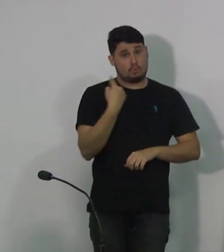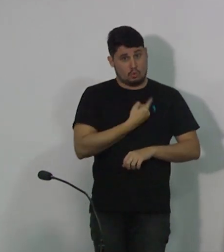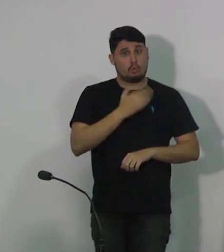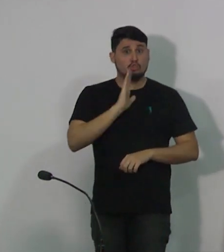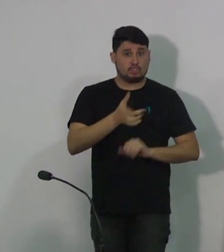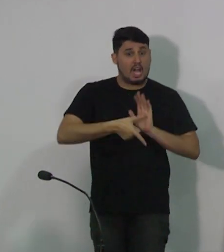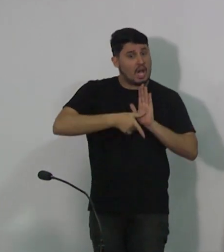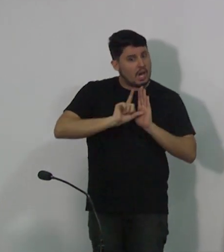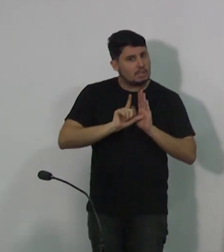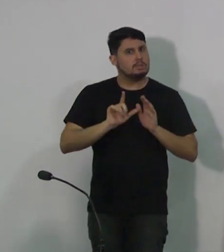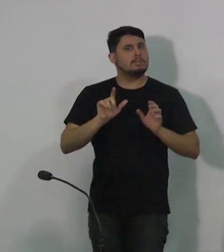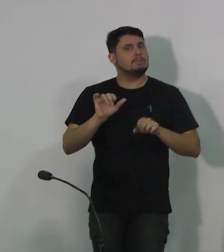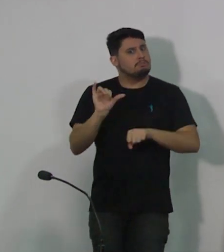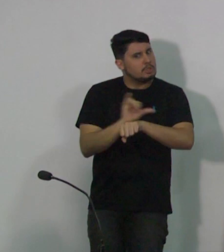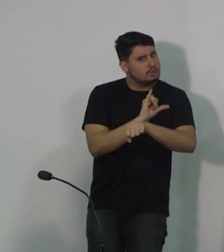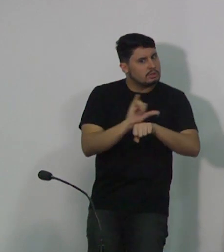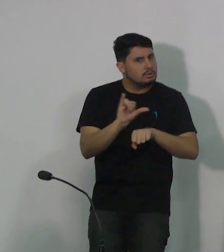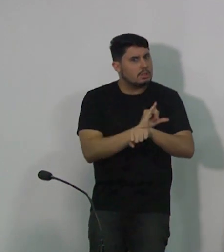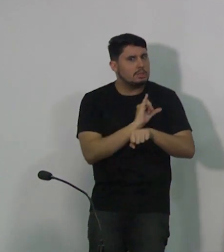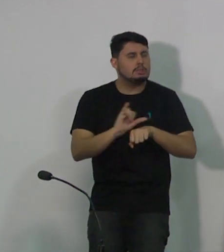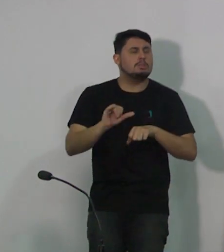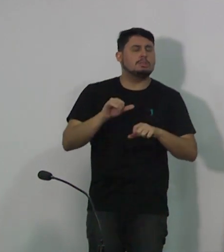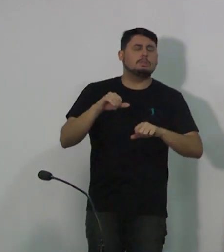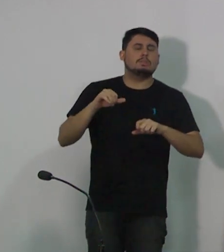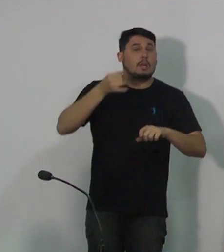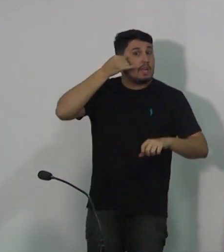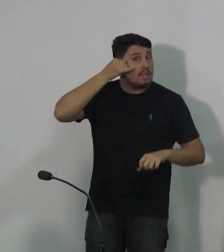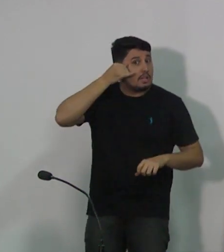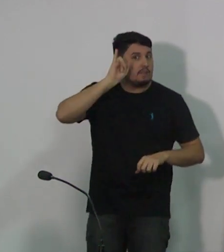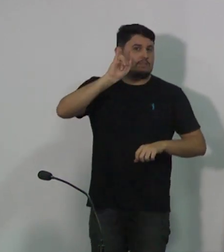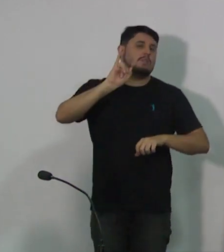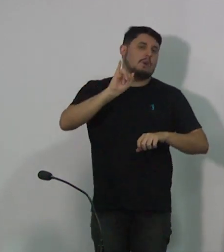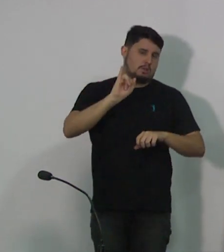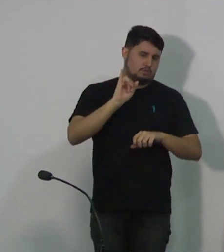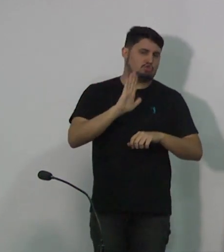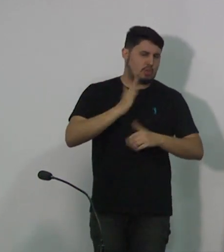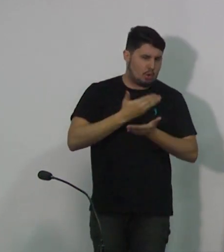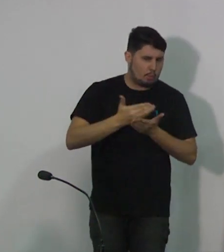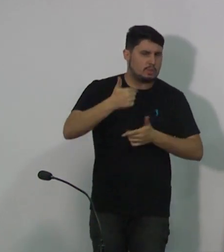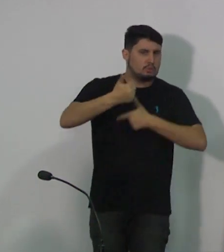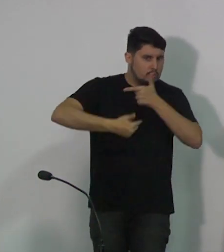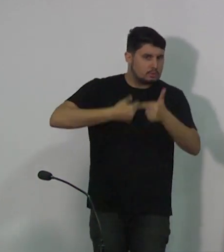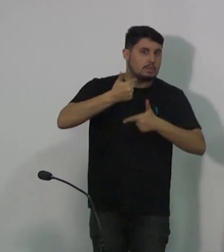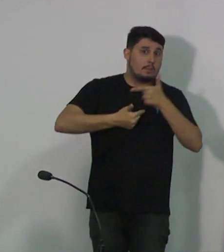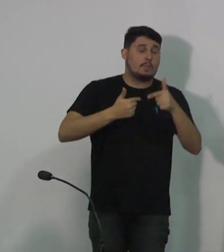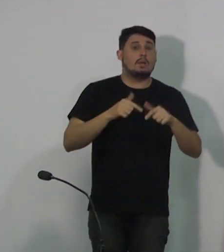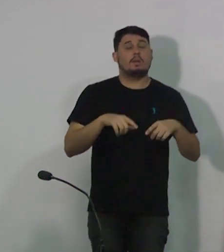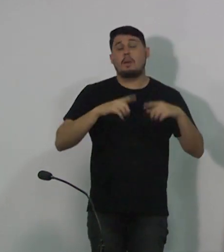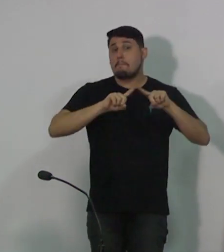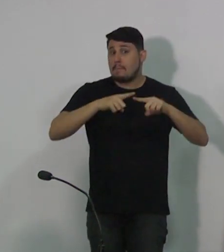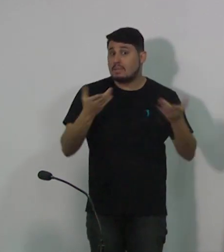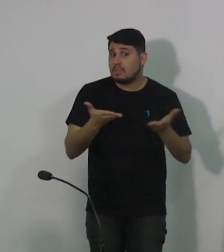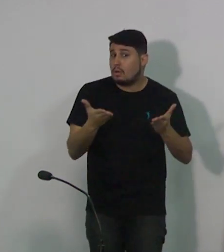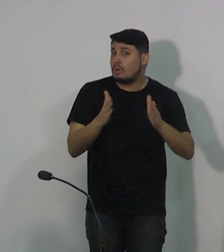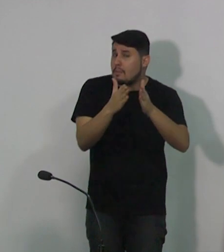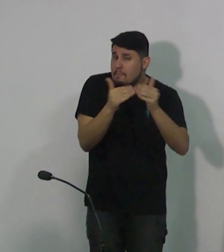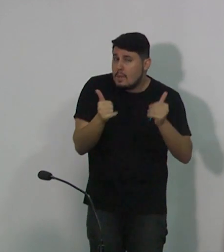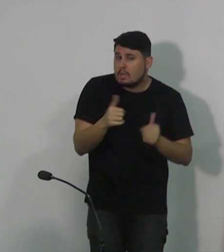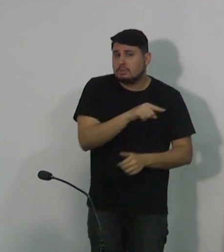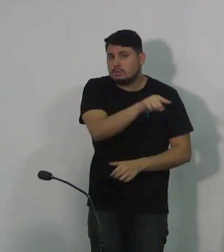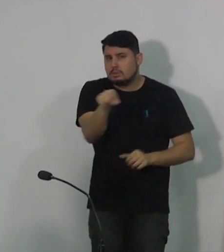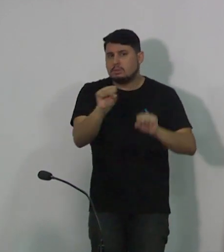verdade, isso reforça a necessidade de cada vez mais de um apoio da sociedade, porque a gente se